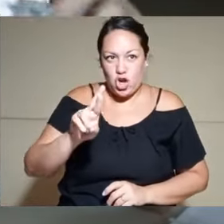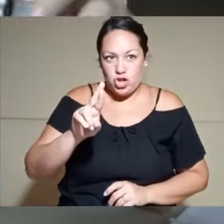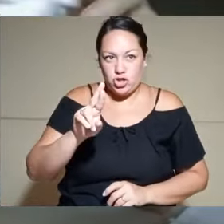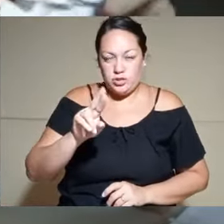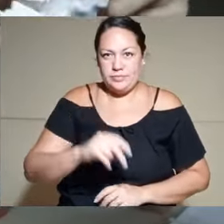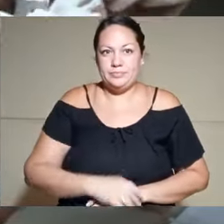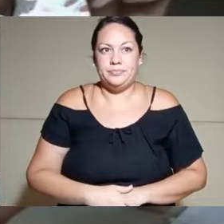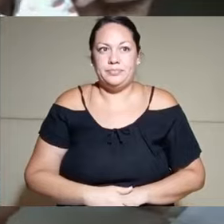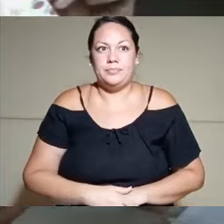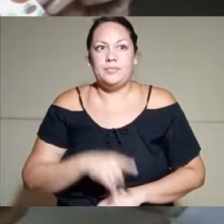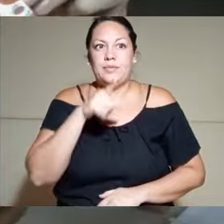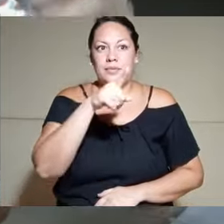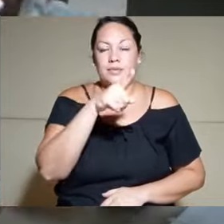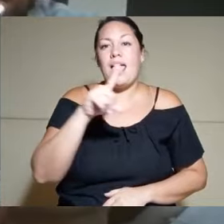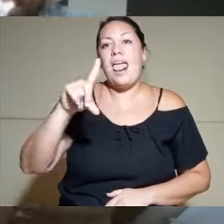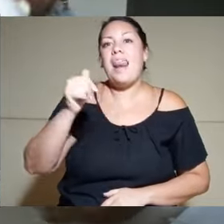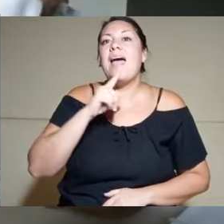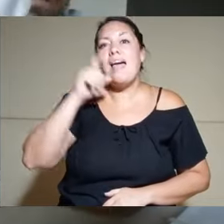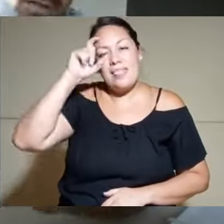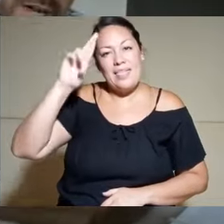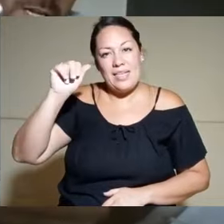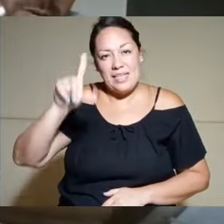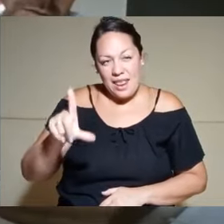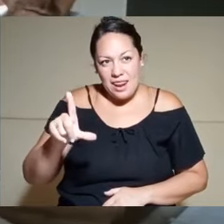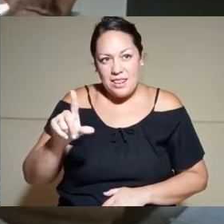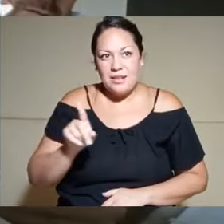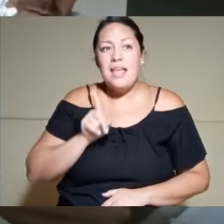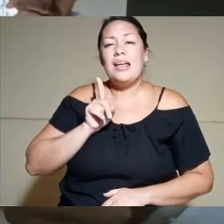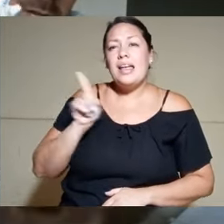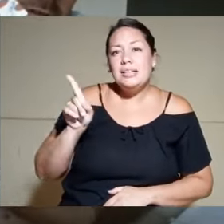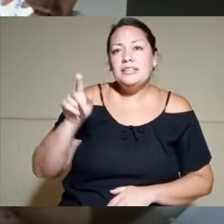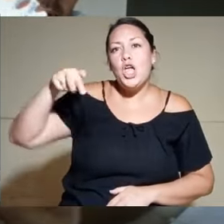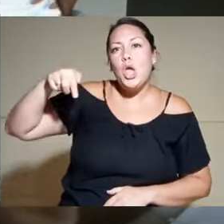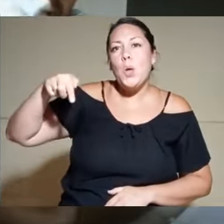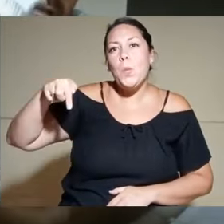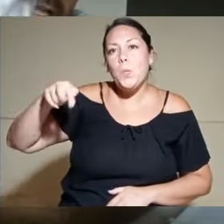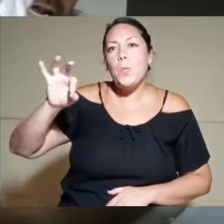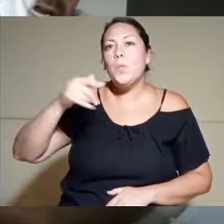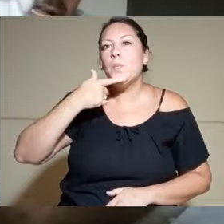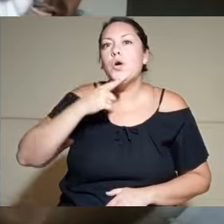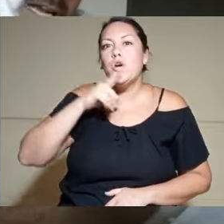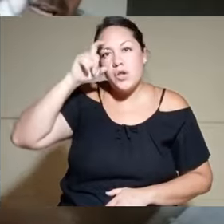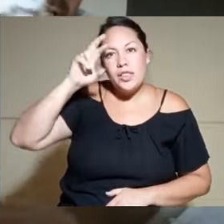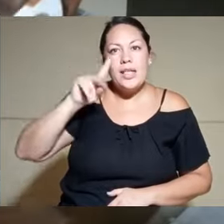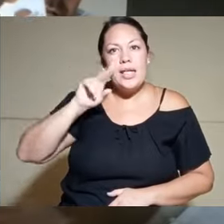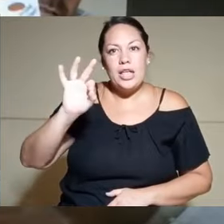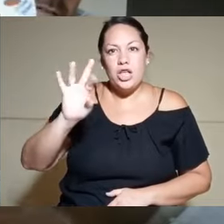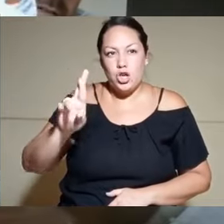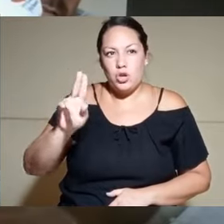Fíjense todas las caras. Esta es la cara anterior del tronco encefálico. ¿Sí? Esta es la cara